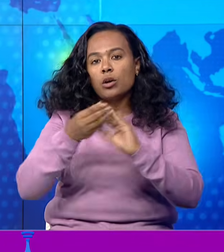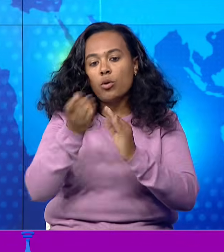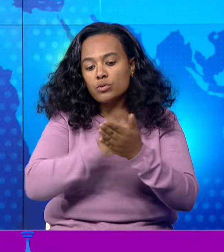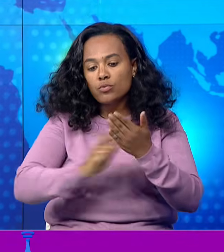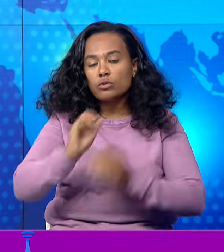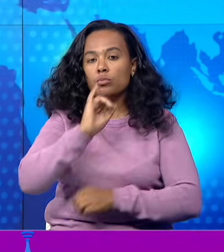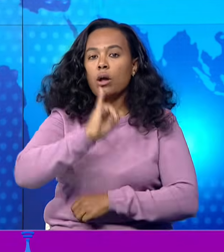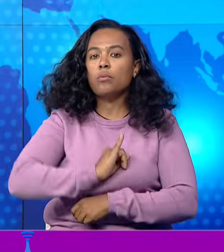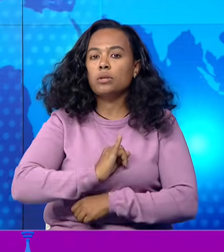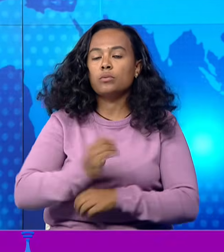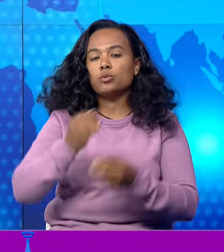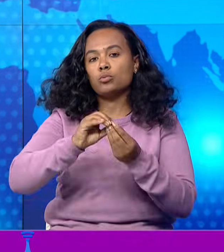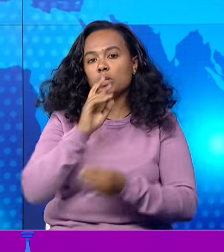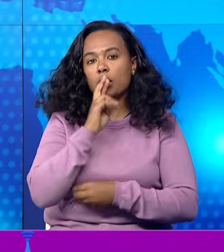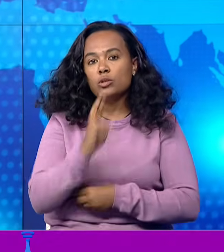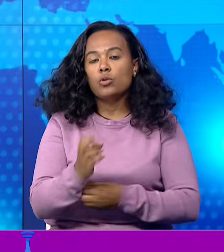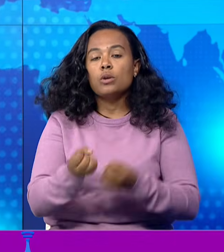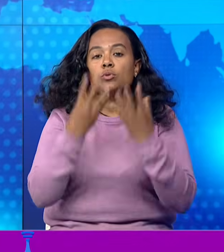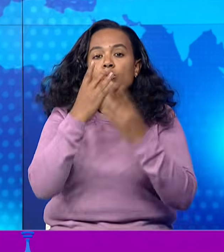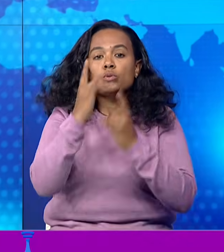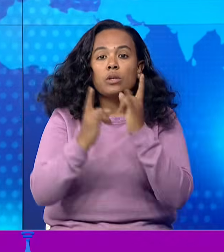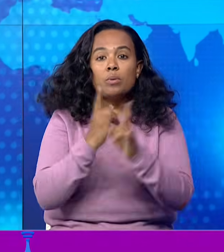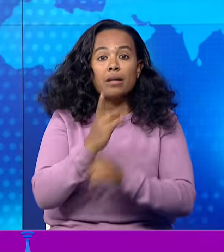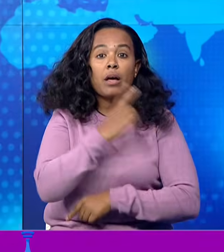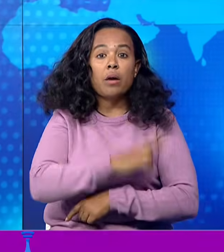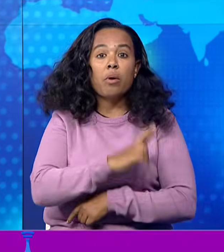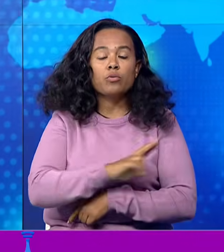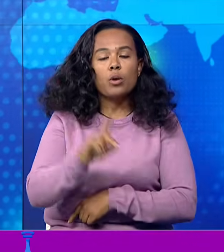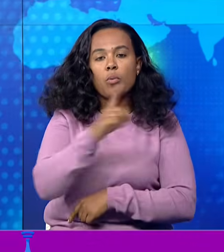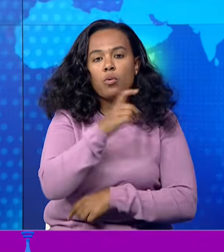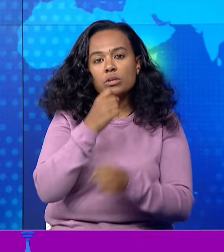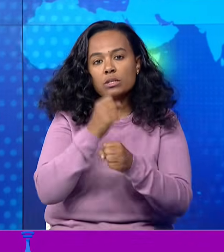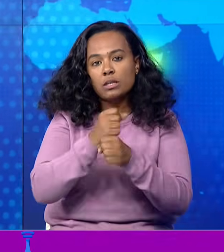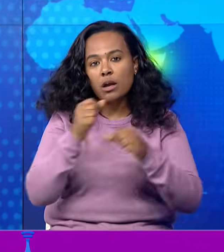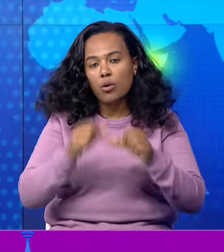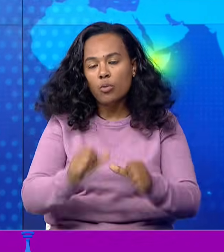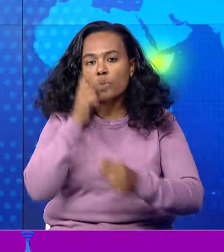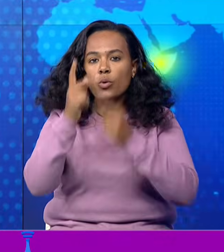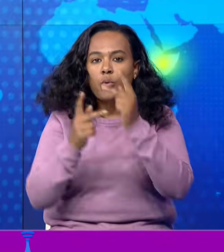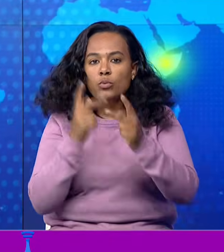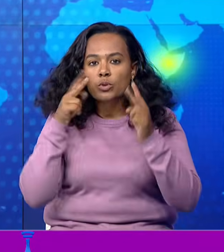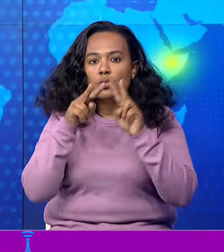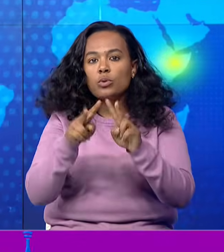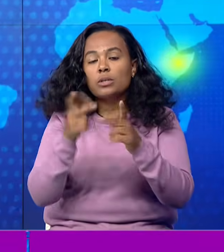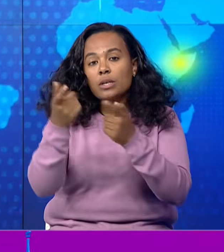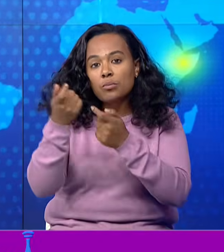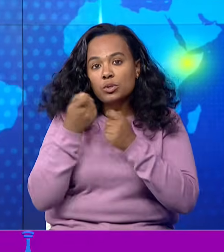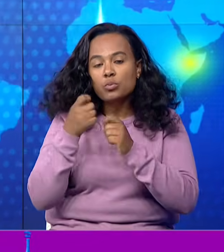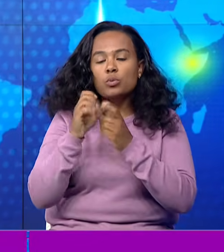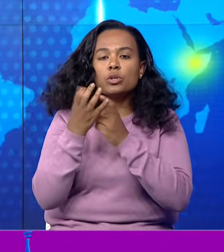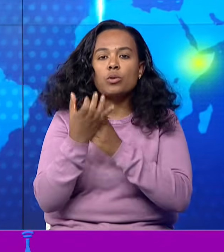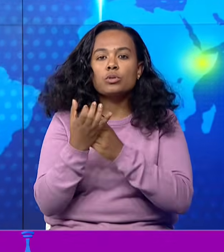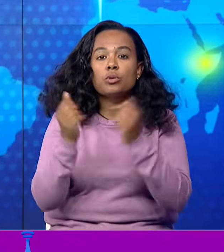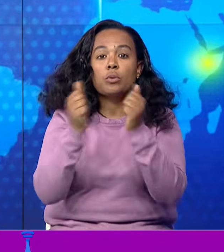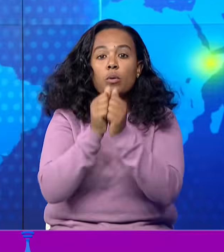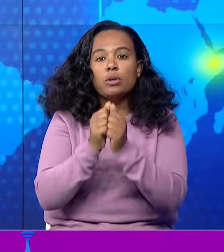ባለቤት ጭምር ናት። ለብዙ ዘመናት በባህላዊና ሃይማኖታዊ በሆነ መልኩ ሲከወን የኖሩ የጎብኚዎችን ትኩረት የሚስቡ ትዕይንቶች